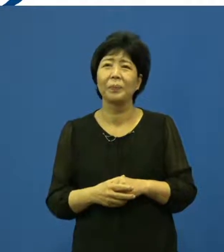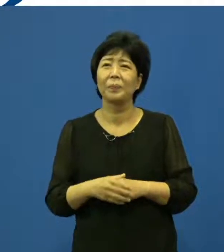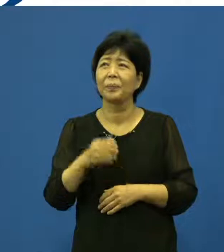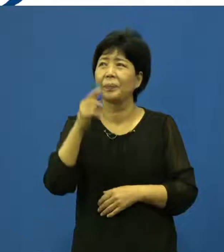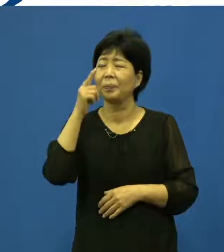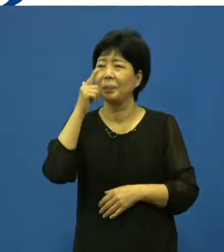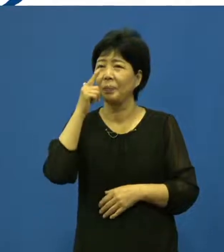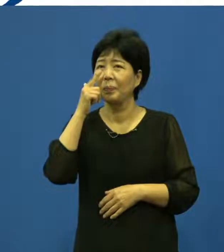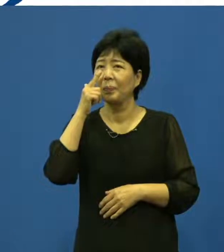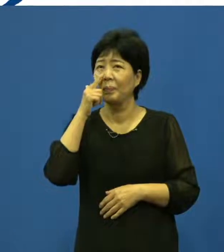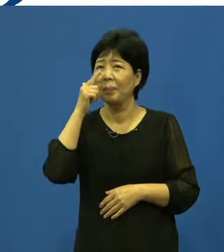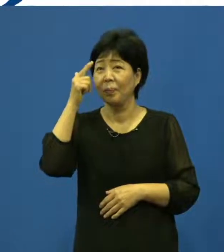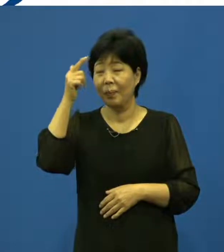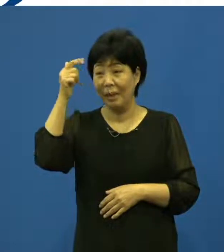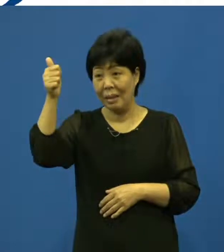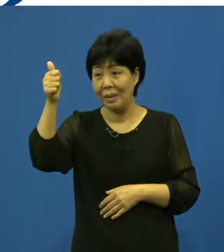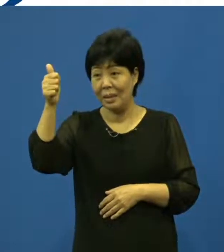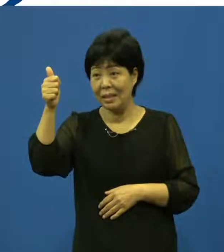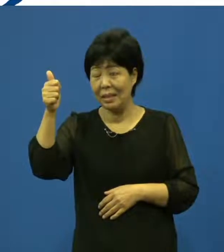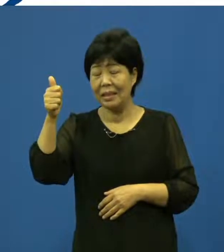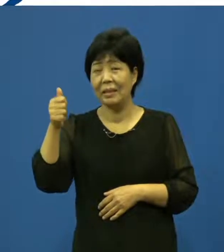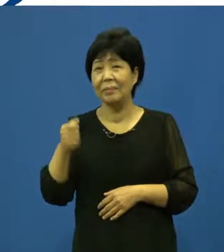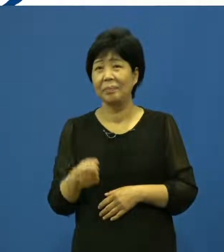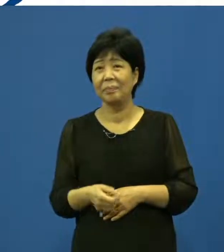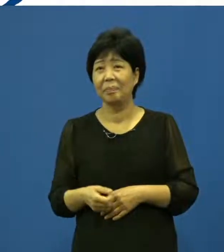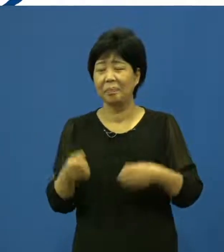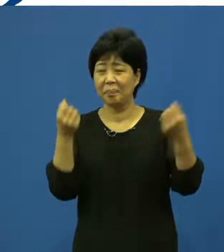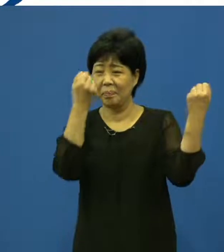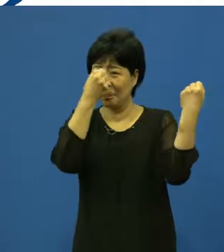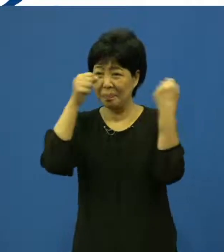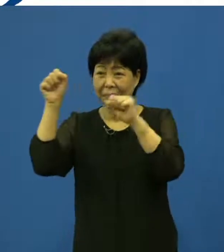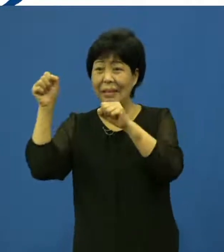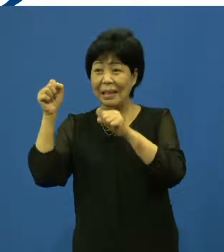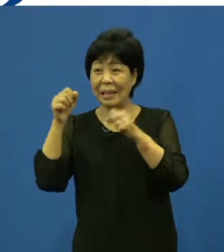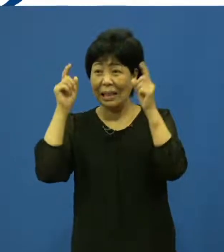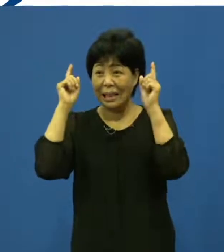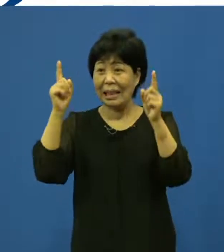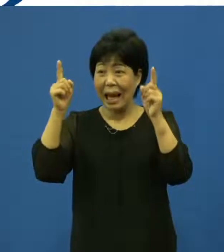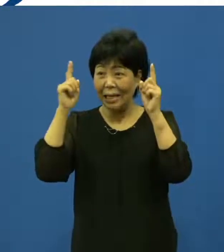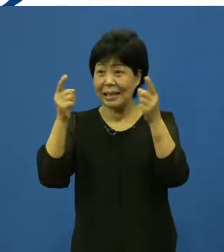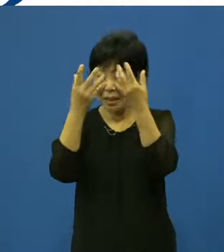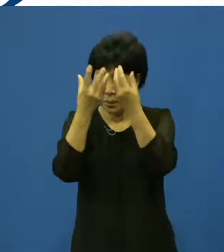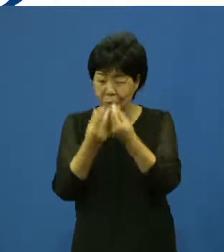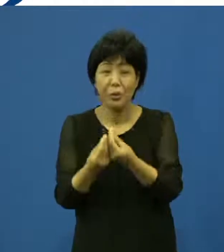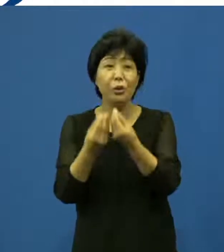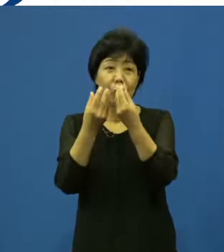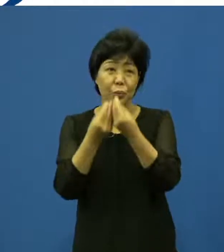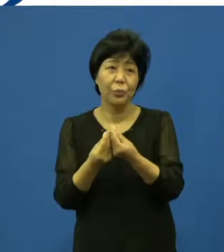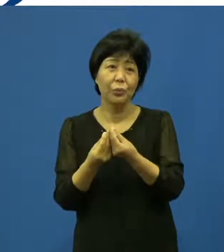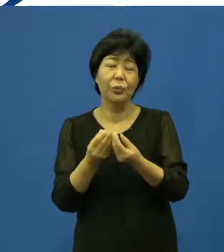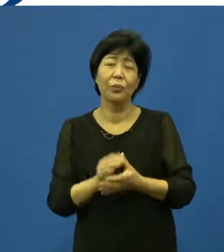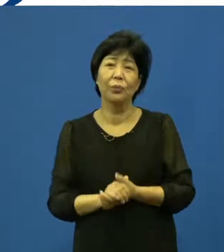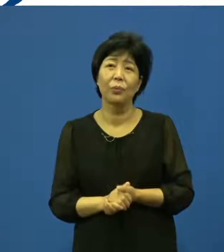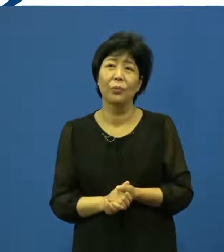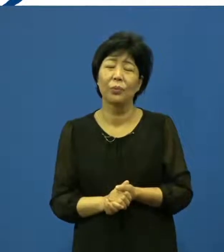아버지가 누가복음 5장의 탕자의 비유를 우리가 통해서 은혜가 무엇인지를 우리가 잘 알 수가 있습니다.